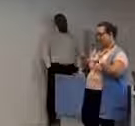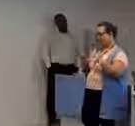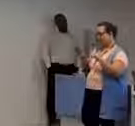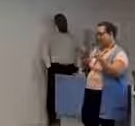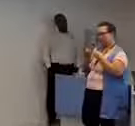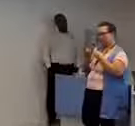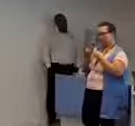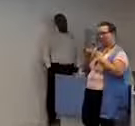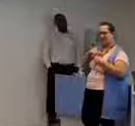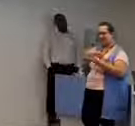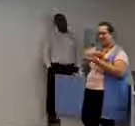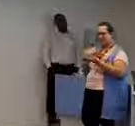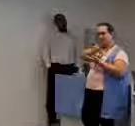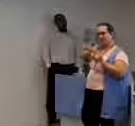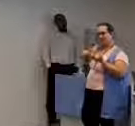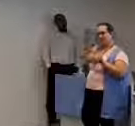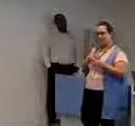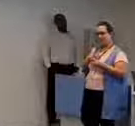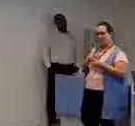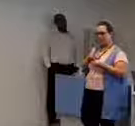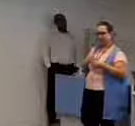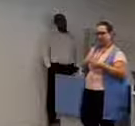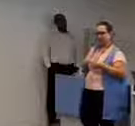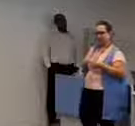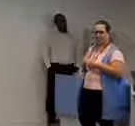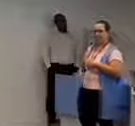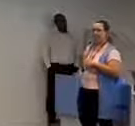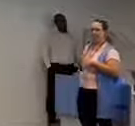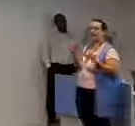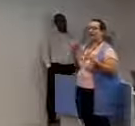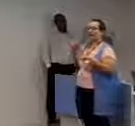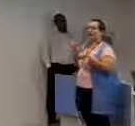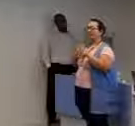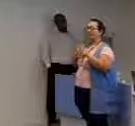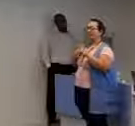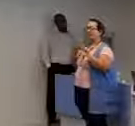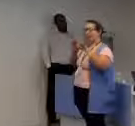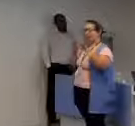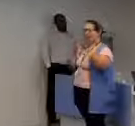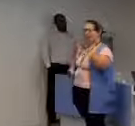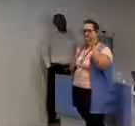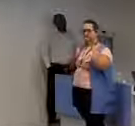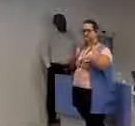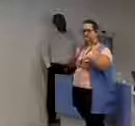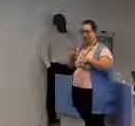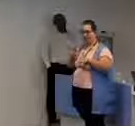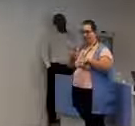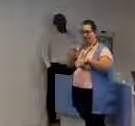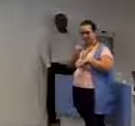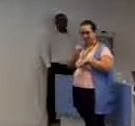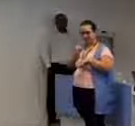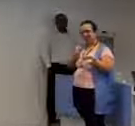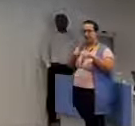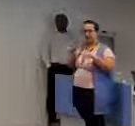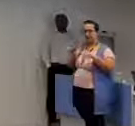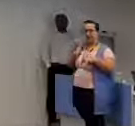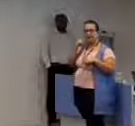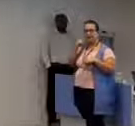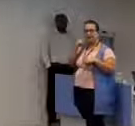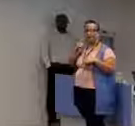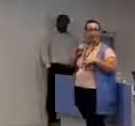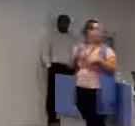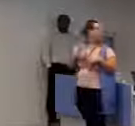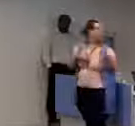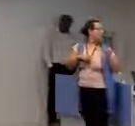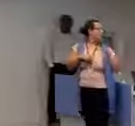de ferramentas dedicadas. Aqui não vai dar tempo da gente ver tudo, mas aqui imagina uma estrutura de armação